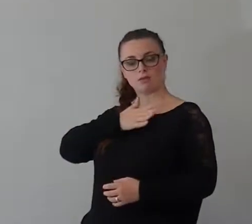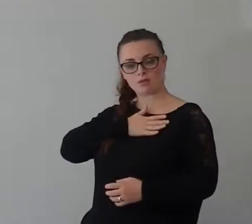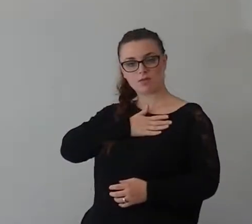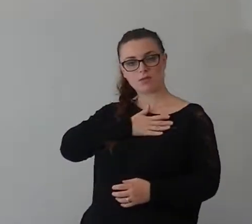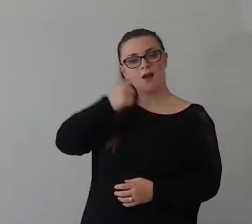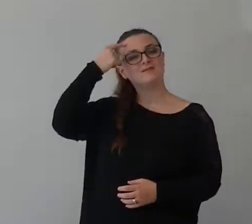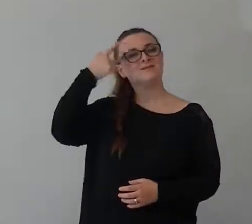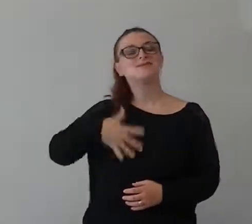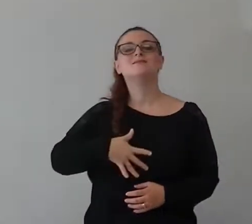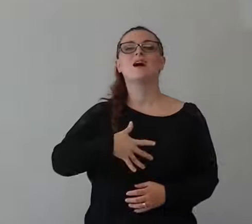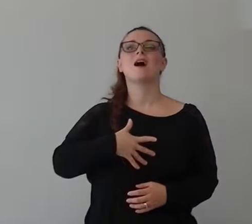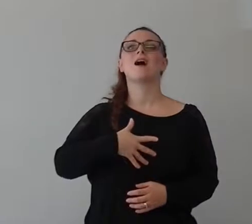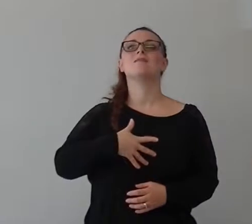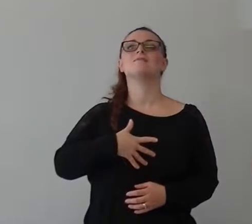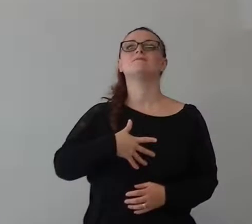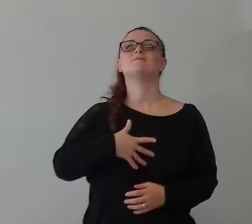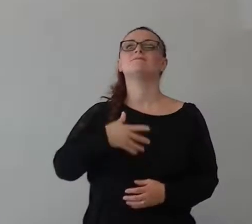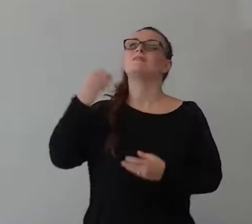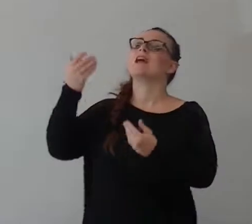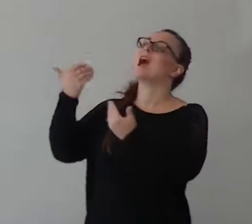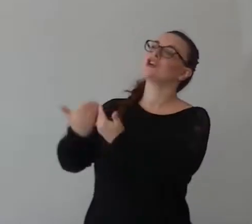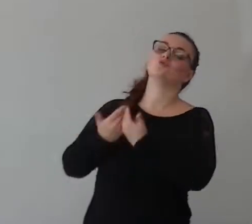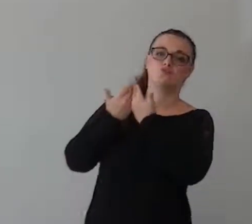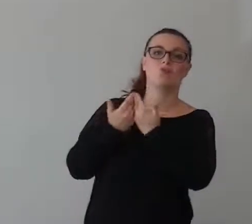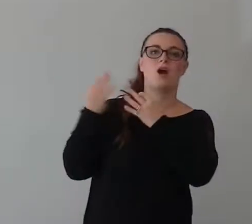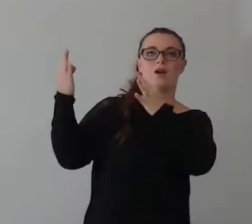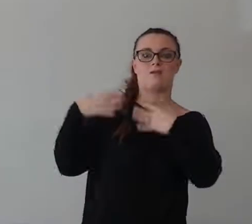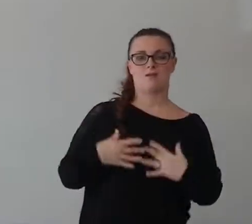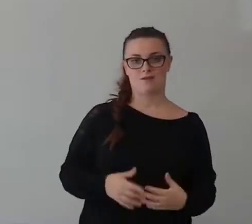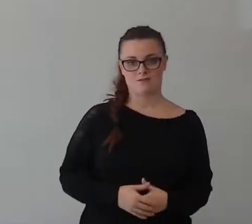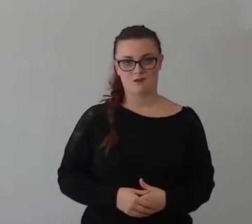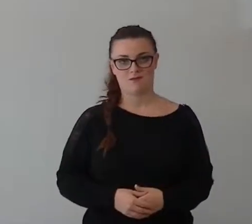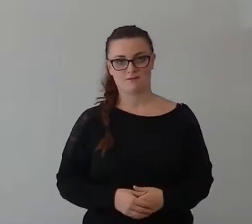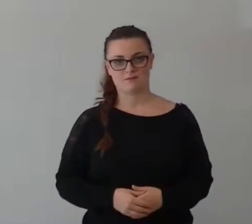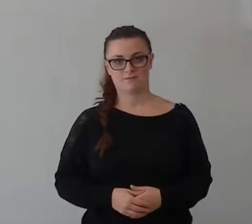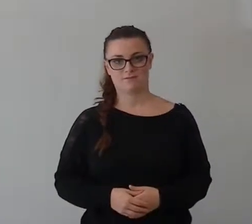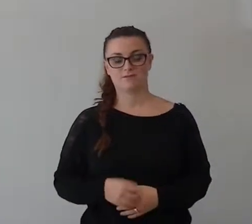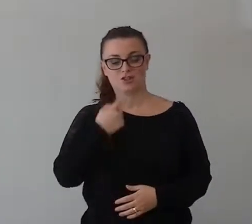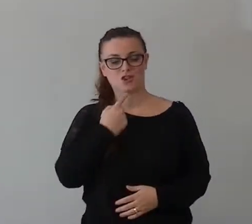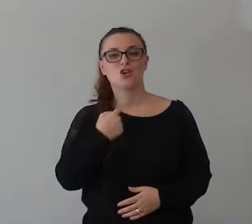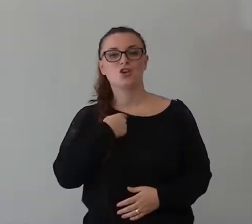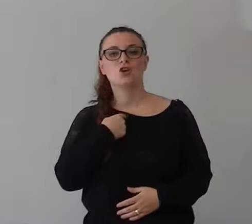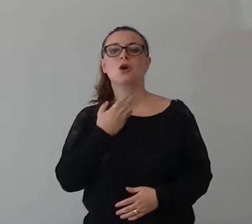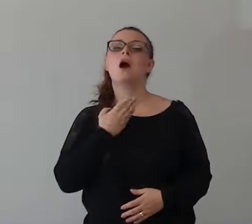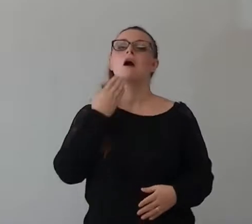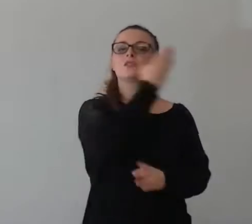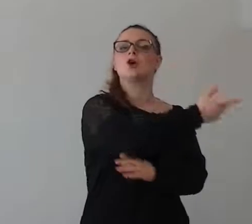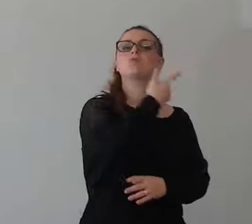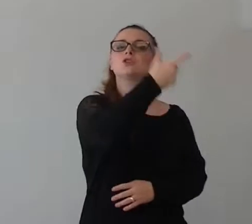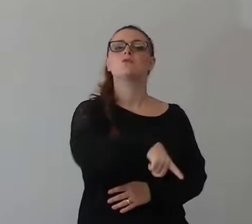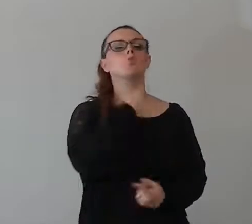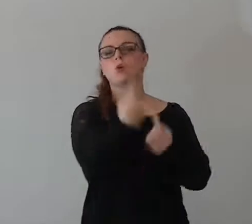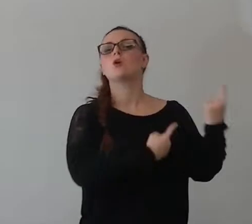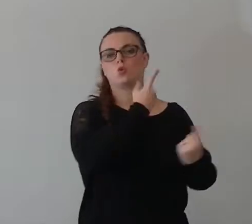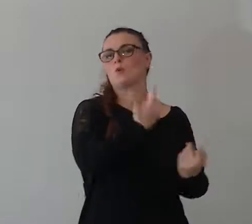vi ricordate, ha detto: io andrò perché qualcuno mi darà grazia, qualcuno mi darà grazia. E